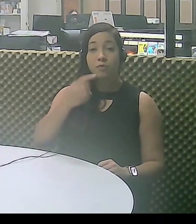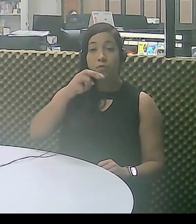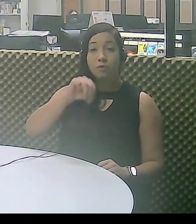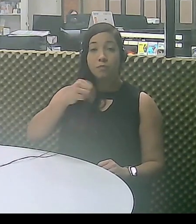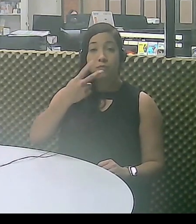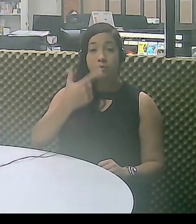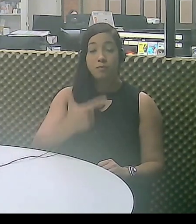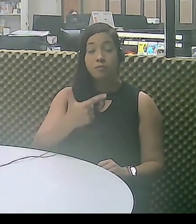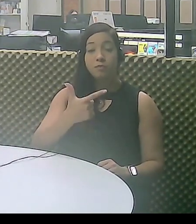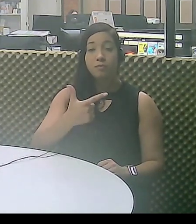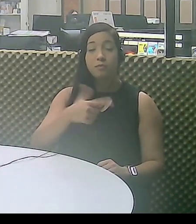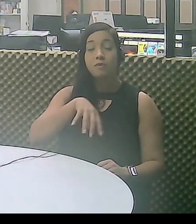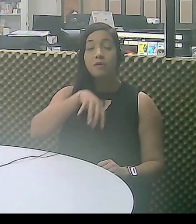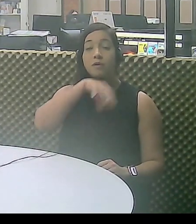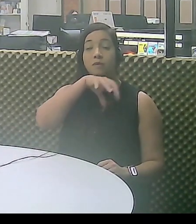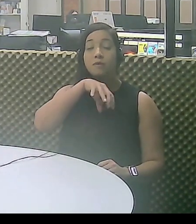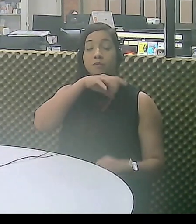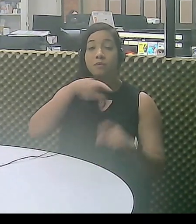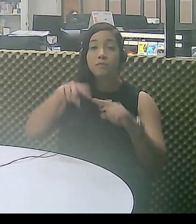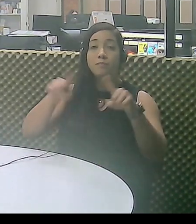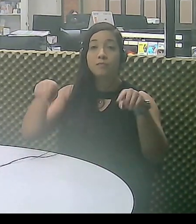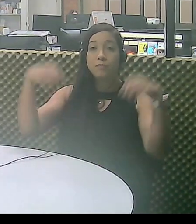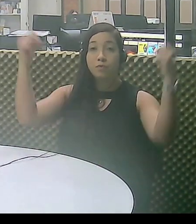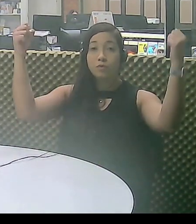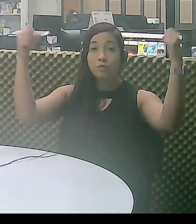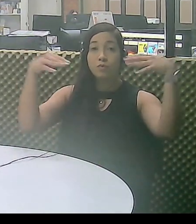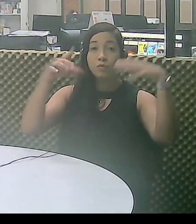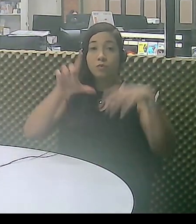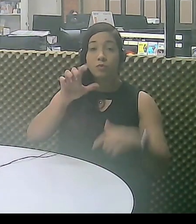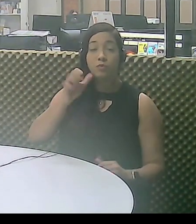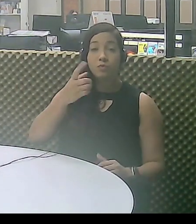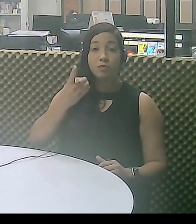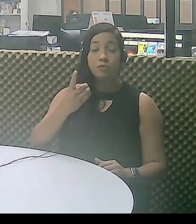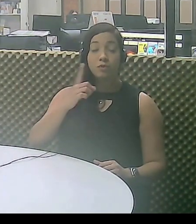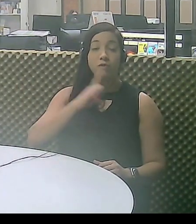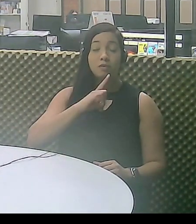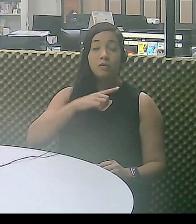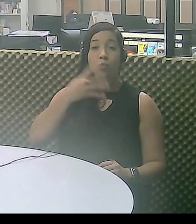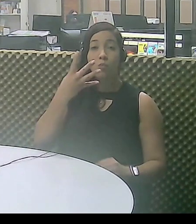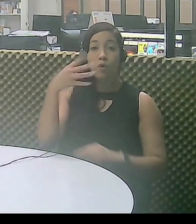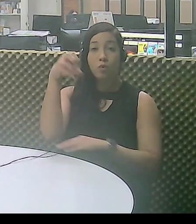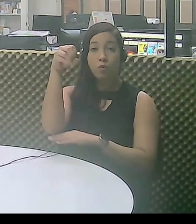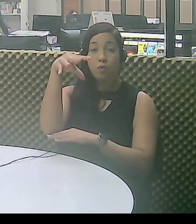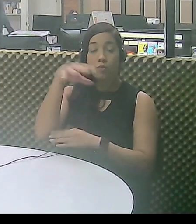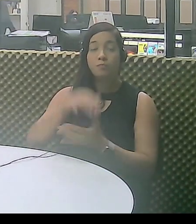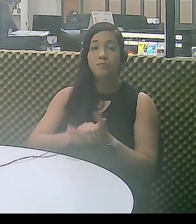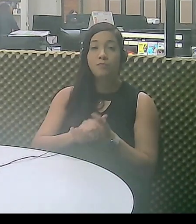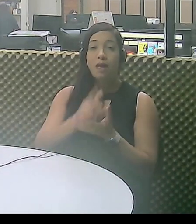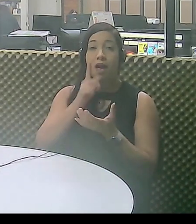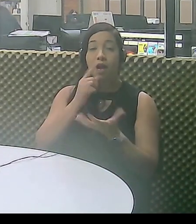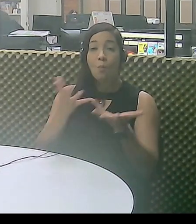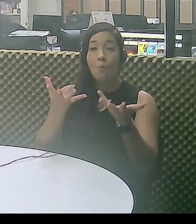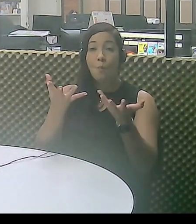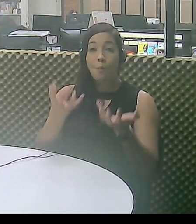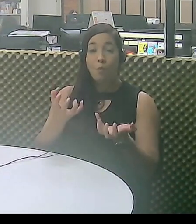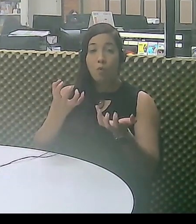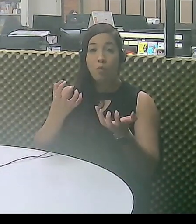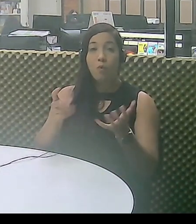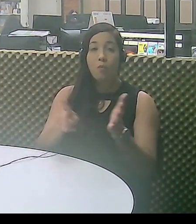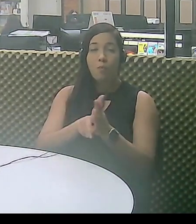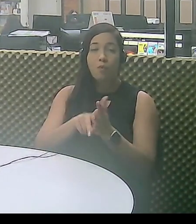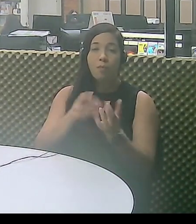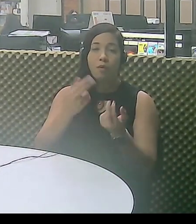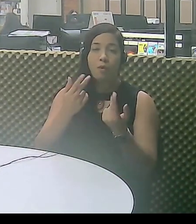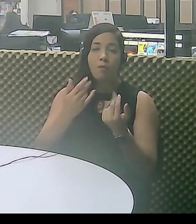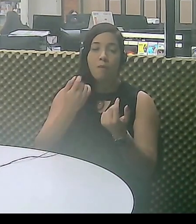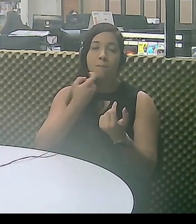quadrados, a nova Arena Parque recebeu iluminação em LED com 4 postes, serviço de drenagem estilo escama de